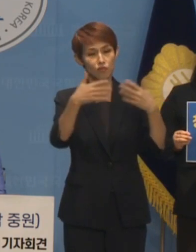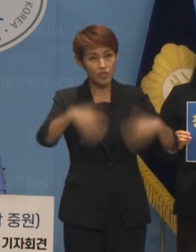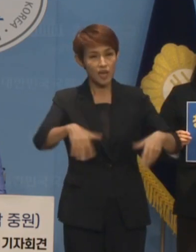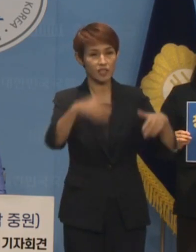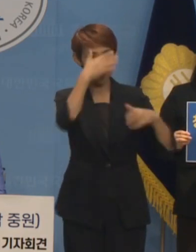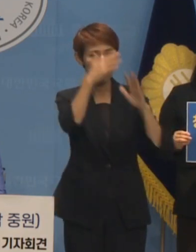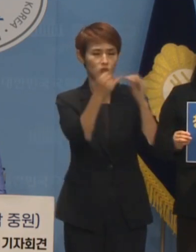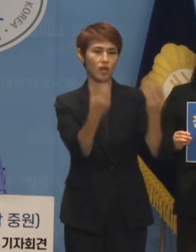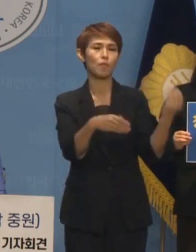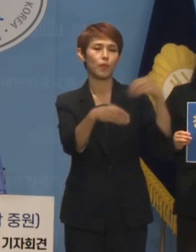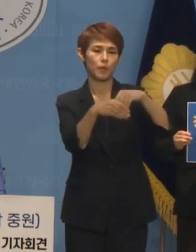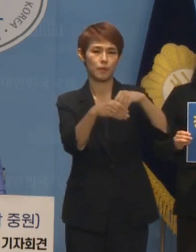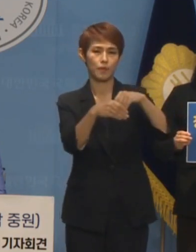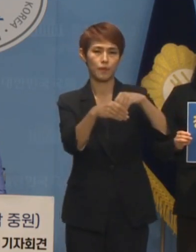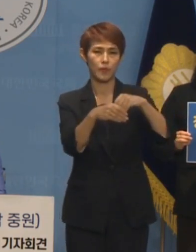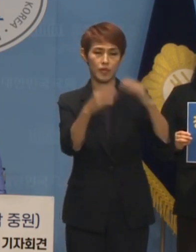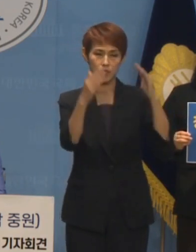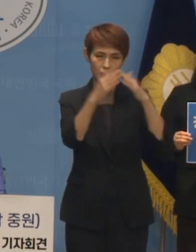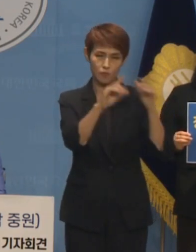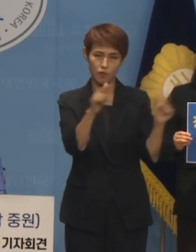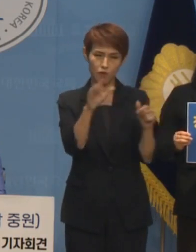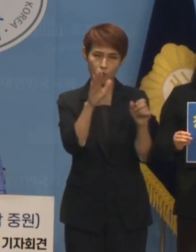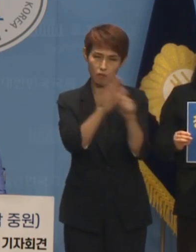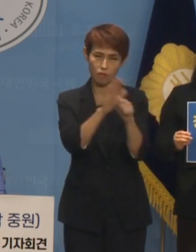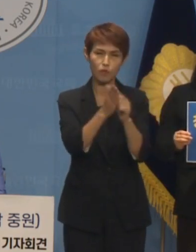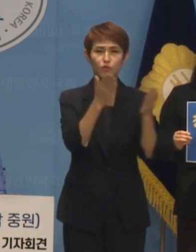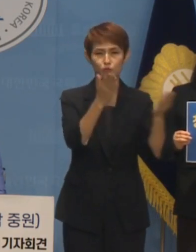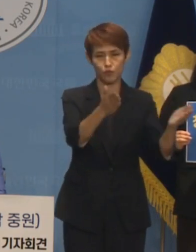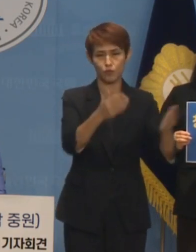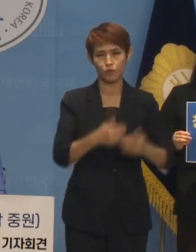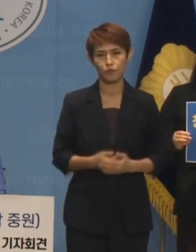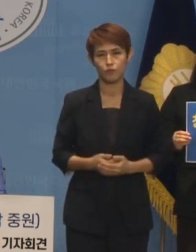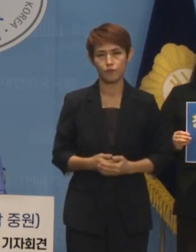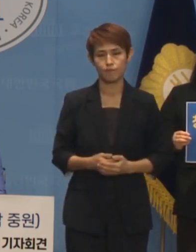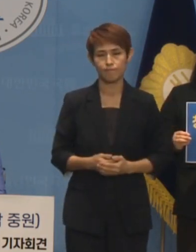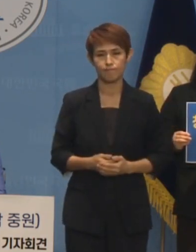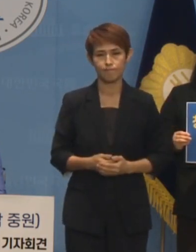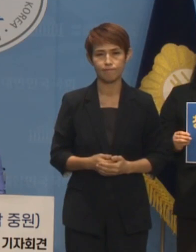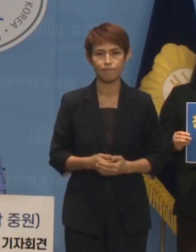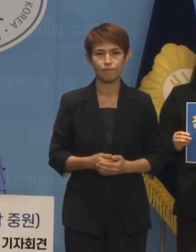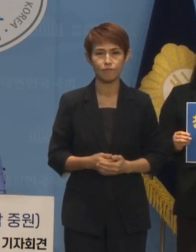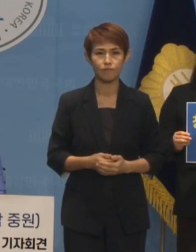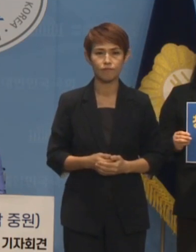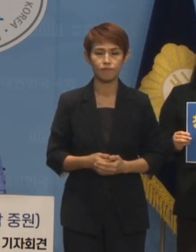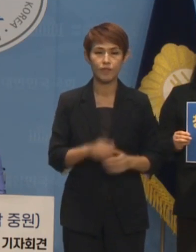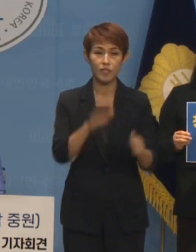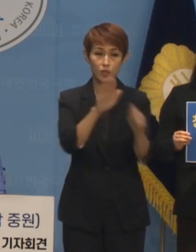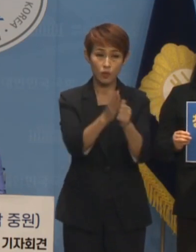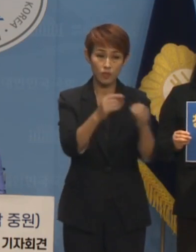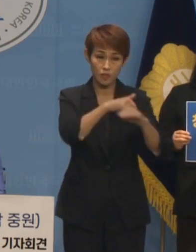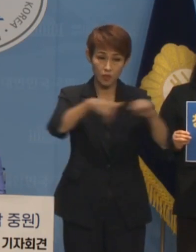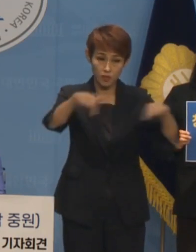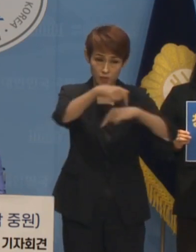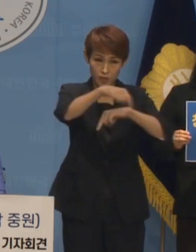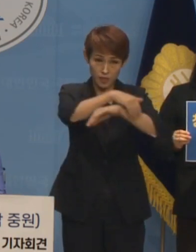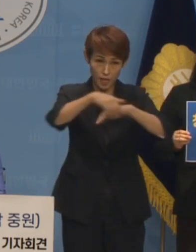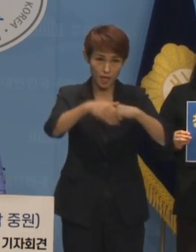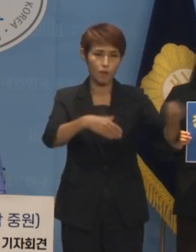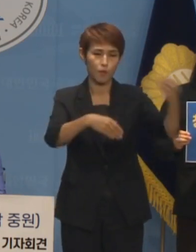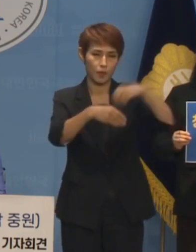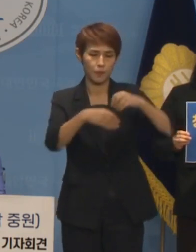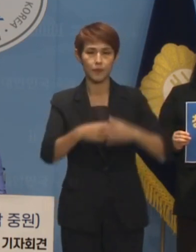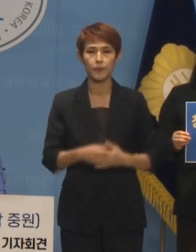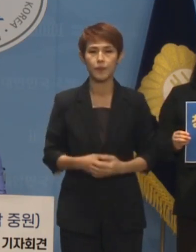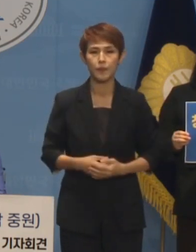등에 대한 별도의 대책을 마련하도록 하는 등 다양한 지원 정책의 대상에 포함하도록 하였습니다.